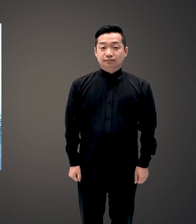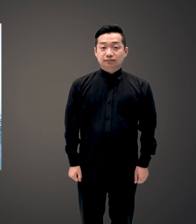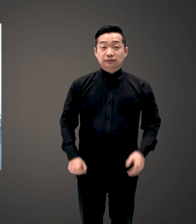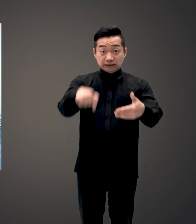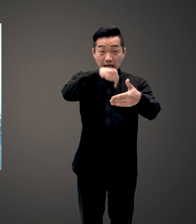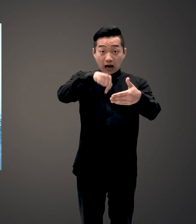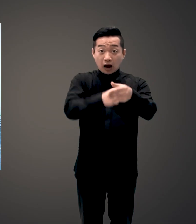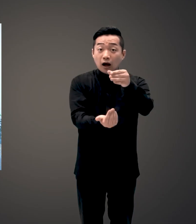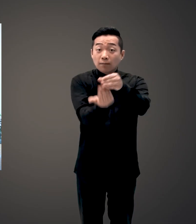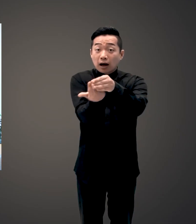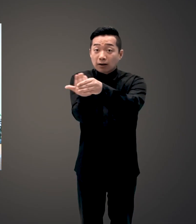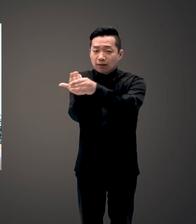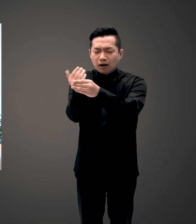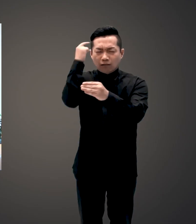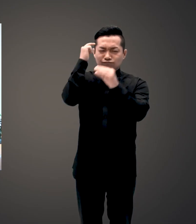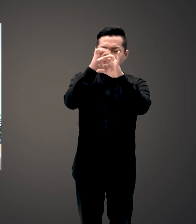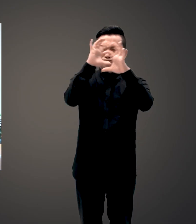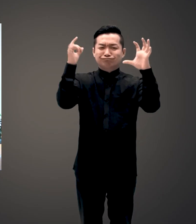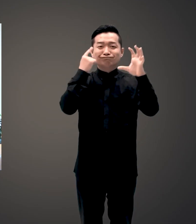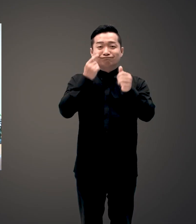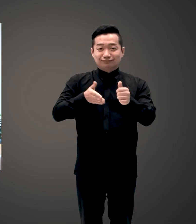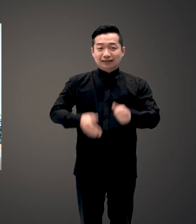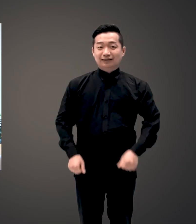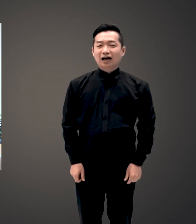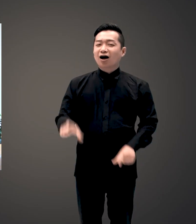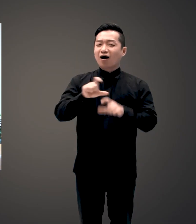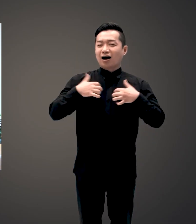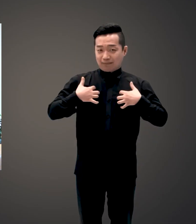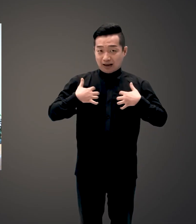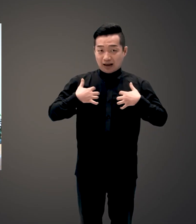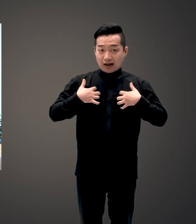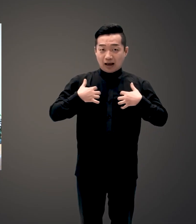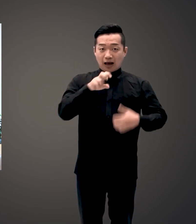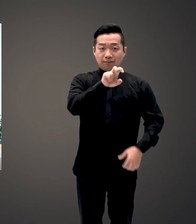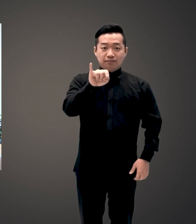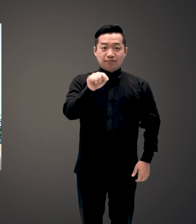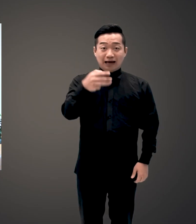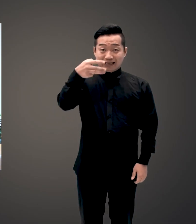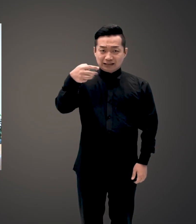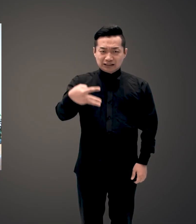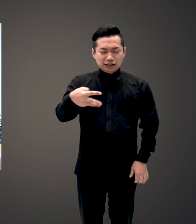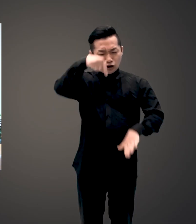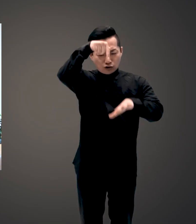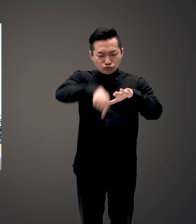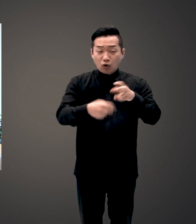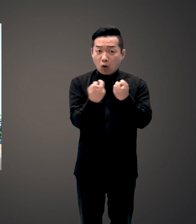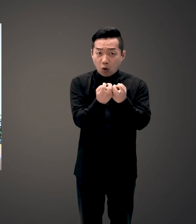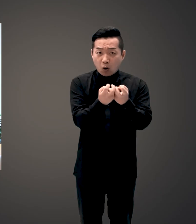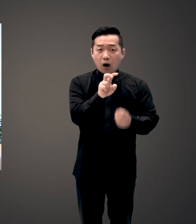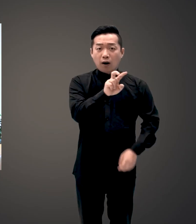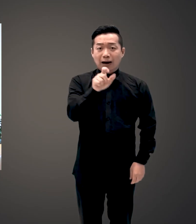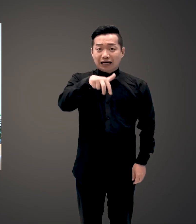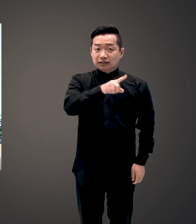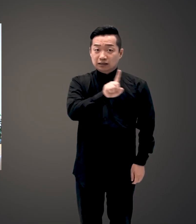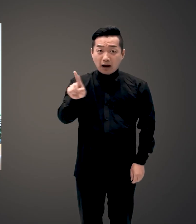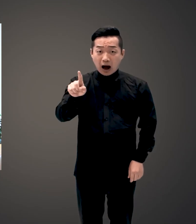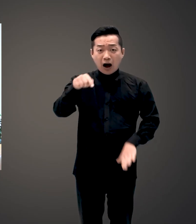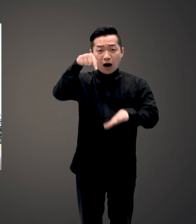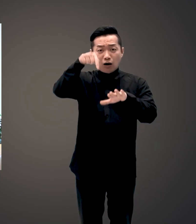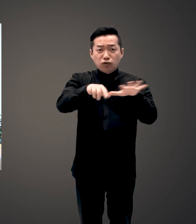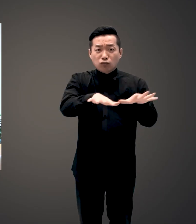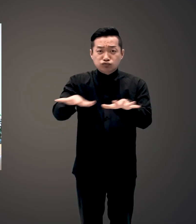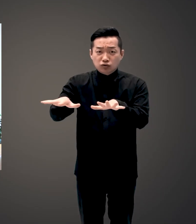윤선혜, 키티버니 포니의 마케터를 담당하고 있는 이홍한, 그리고 글래머러스 펭귄의 대표를 맡고 계신